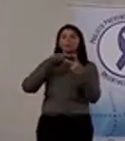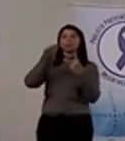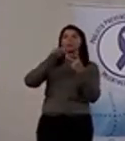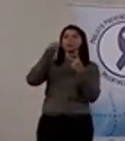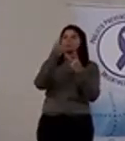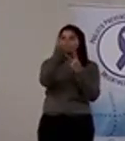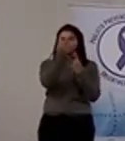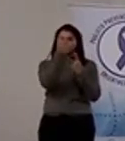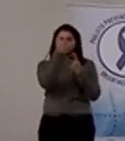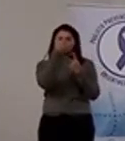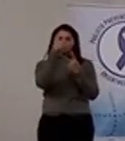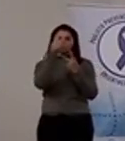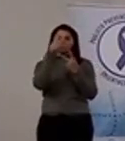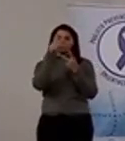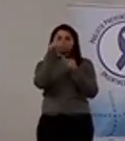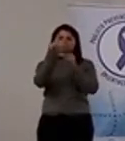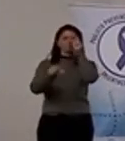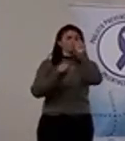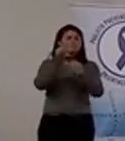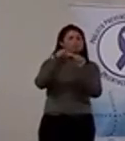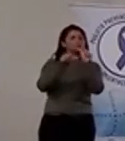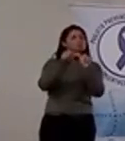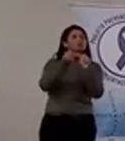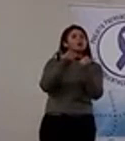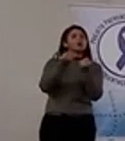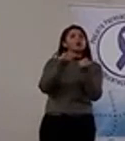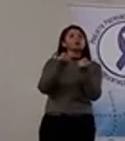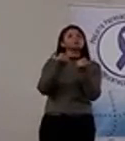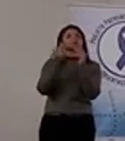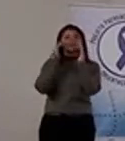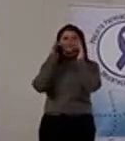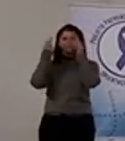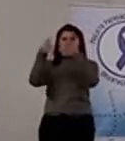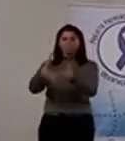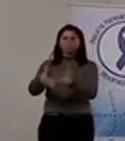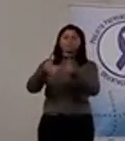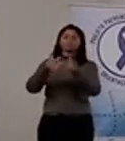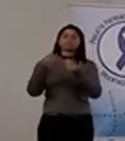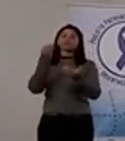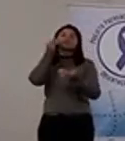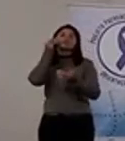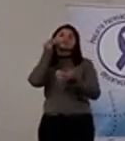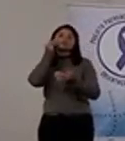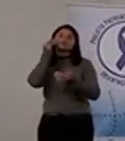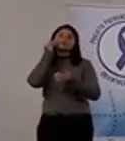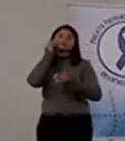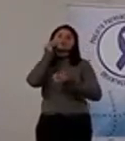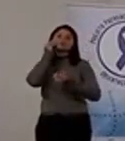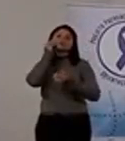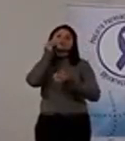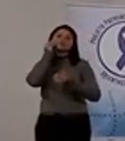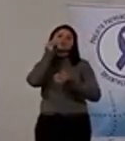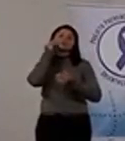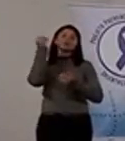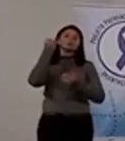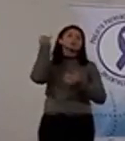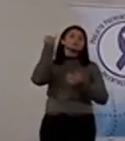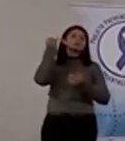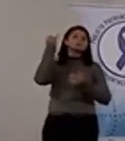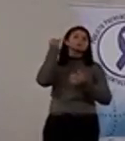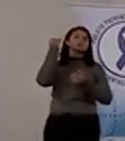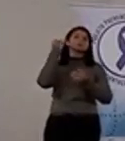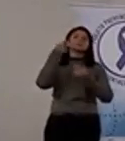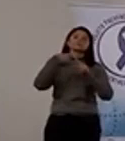um teste molecular, que é um teste mais específico. Mas por que o cariótipo continua tão importante ainda? Porque, apesar de serem